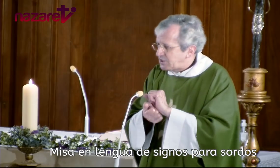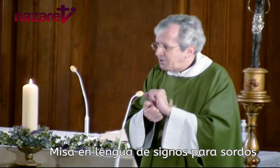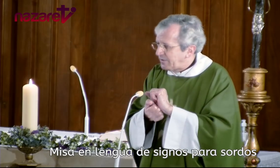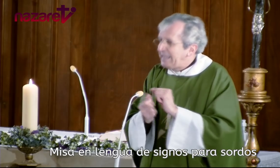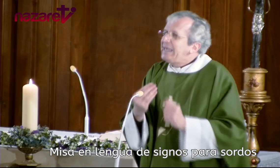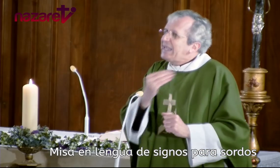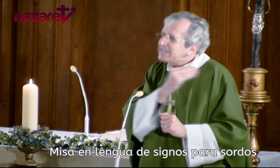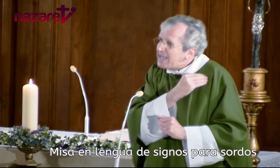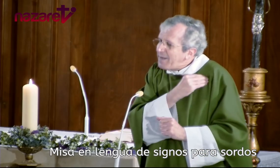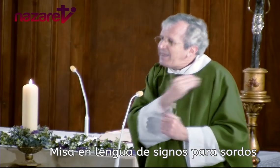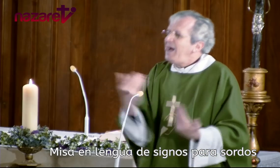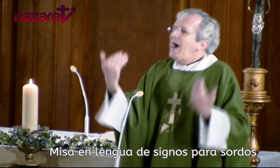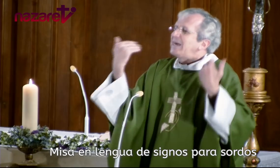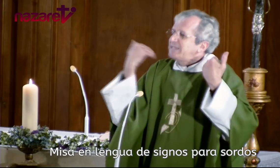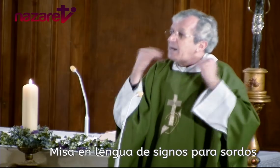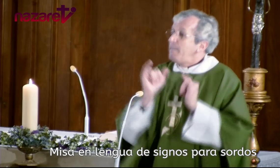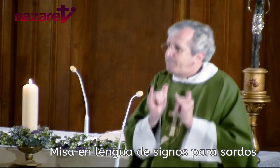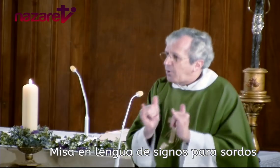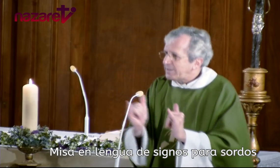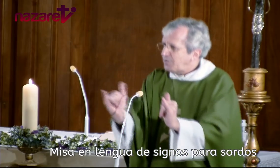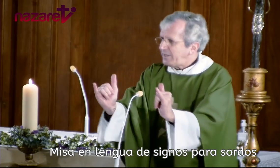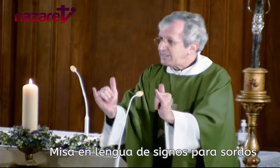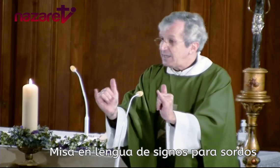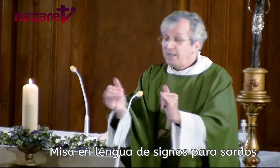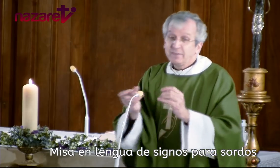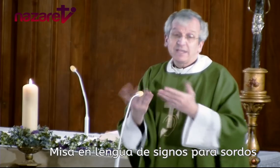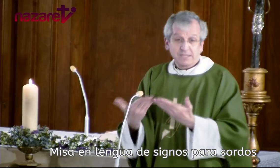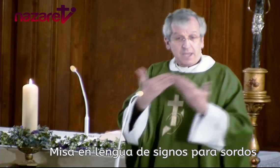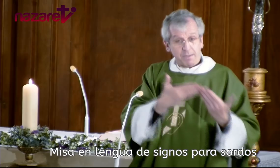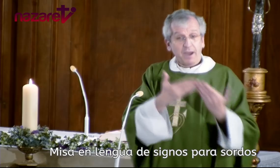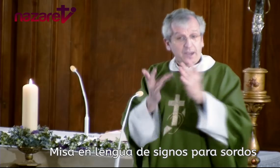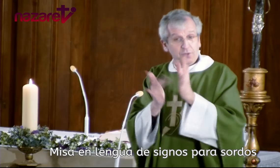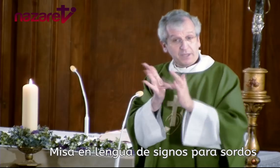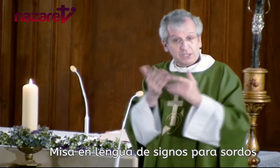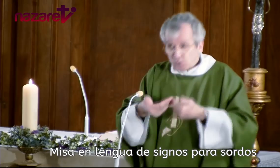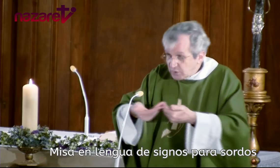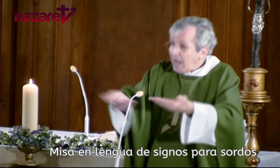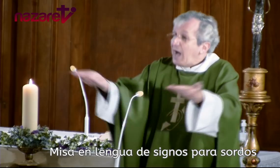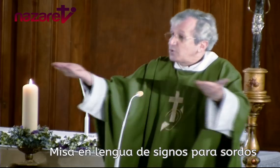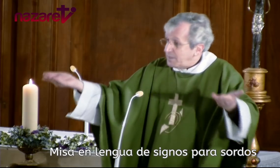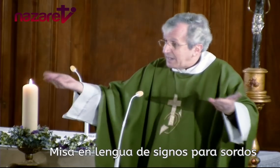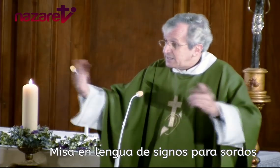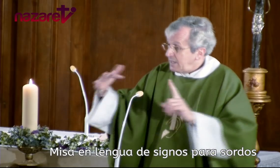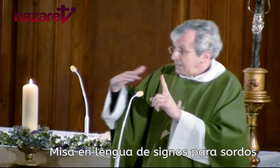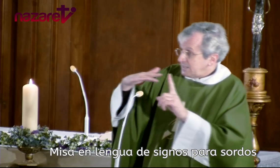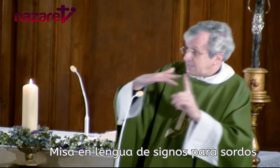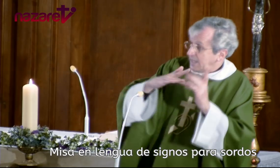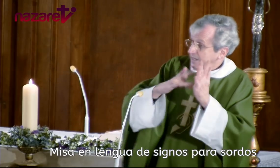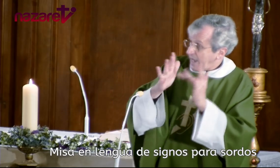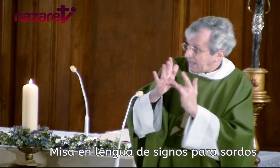conversión, esa llamada a ser portadores de ese Evangelio de Jesús a los demás. Siguen a